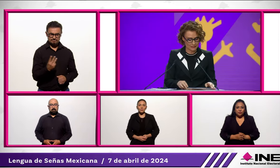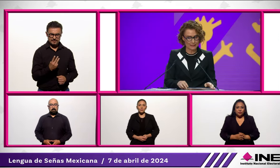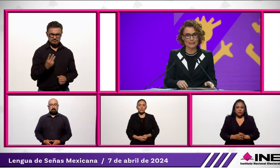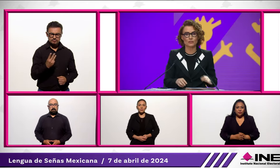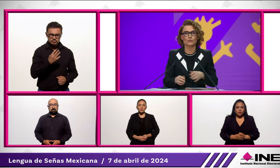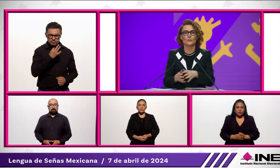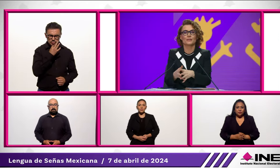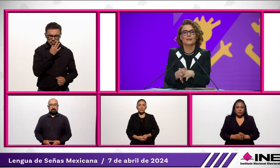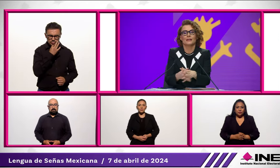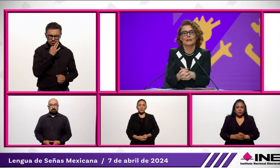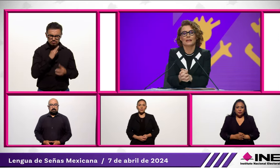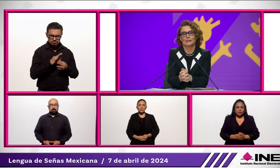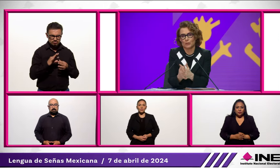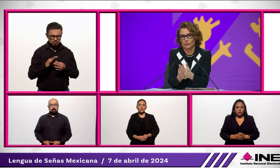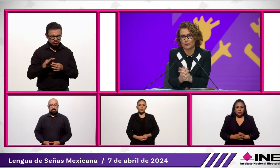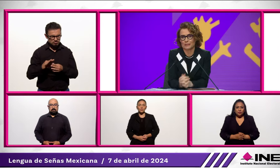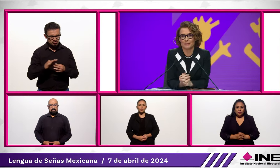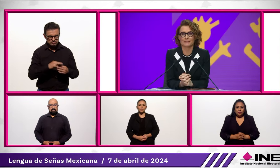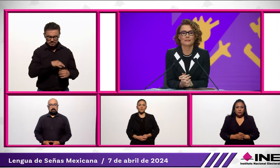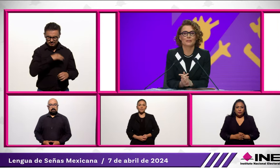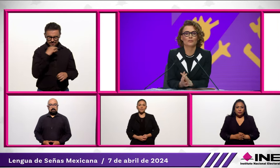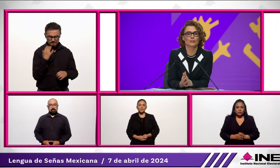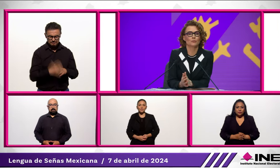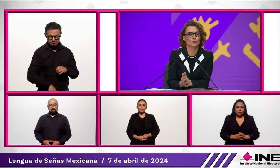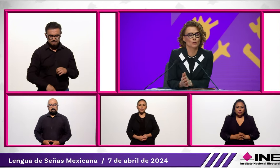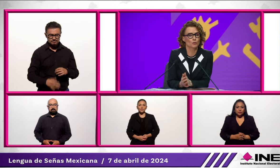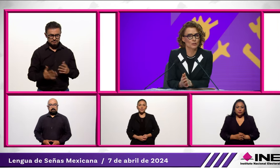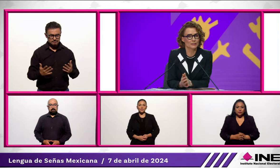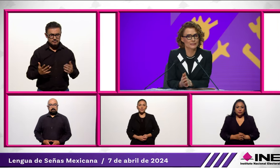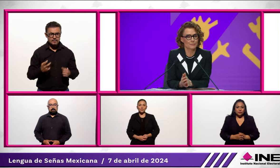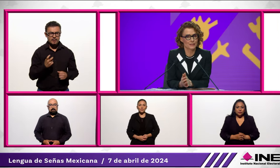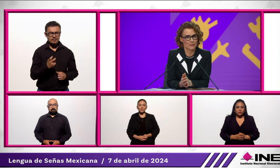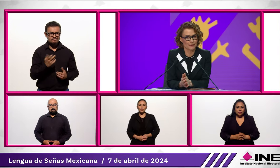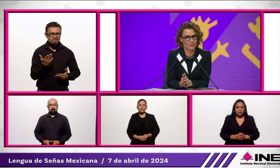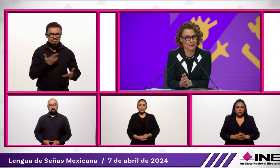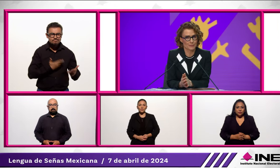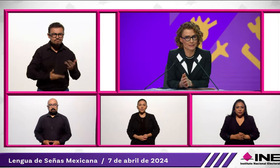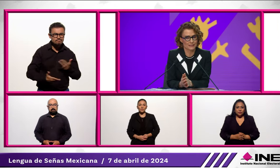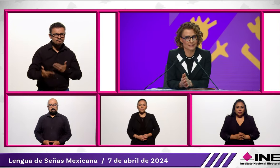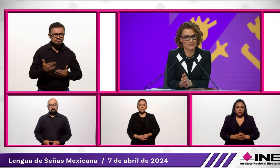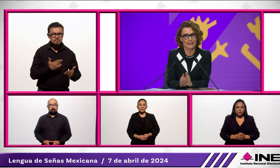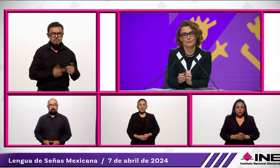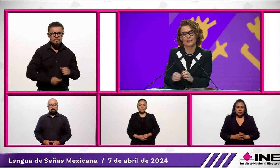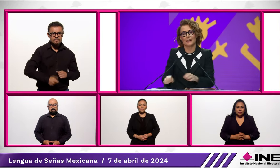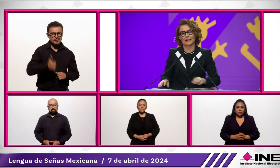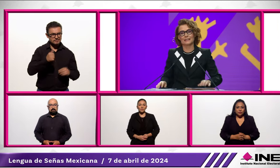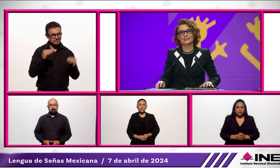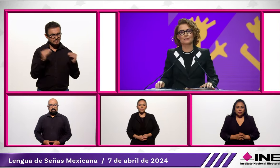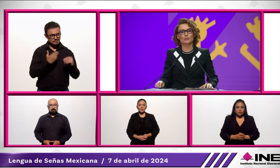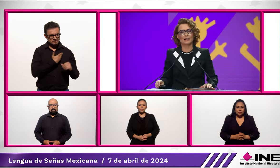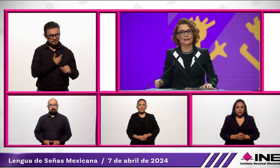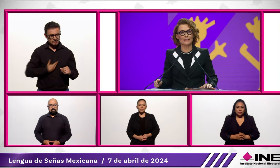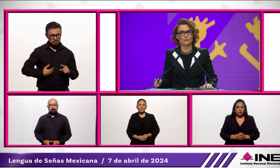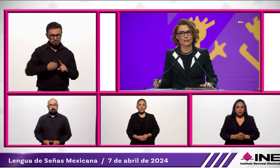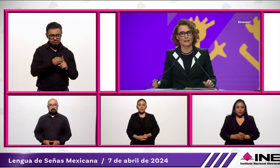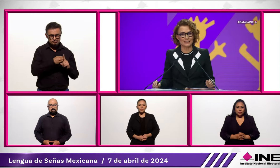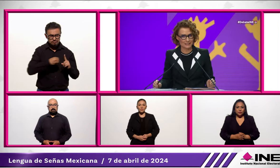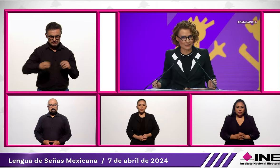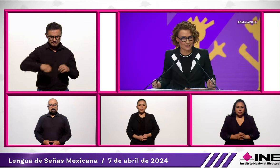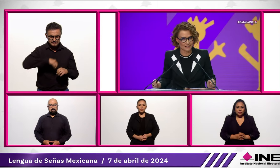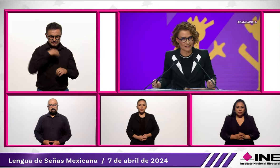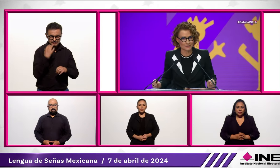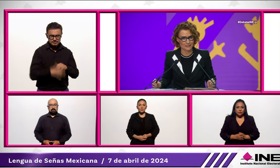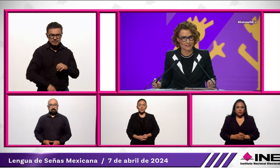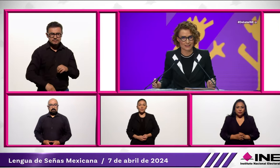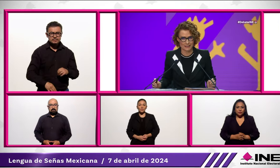finales de los candidatos. Y bueno, con esta participación hemos concluido este primer debate presidencial. Agradecemos a cada una de